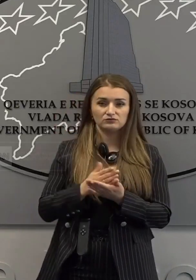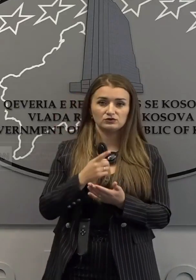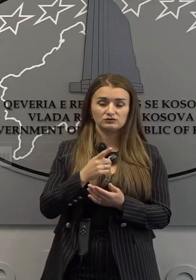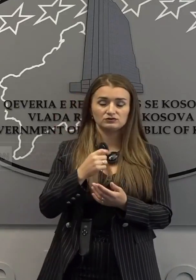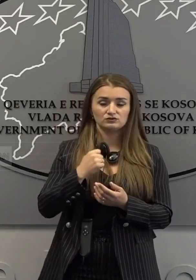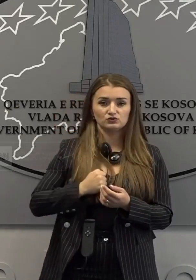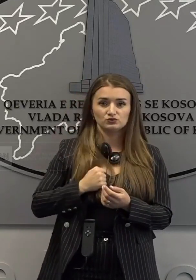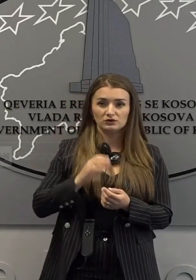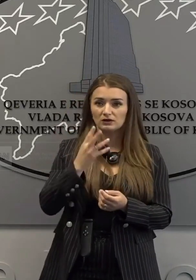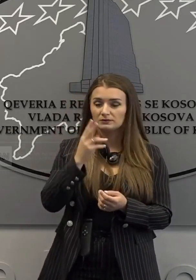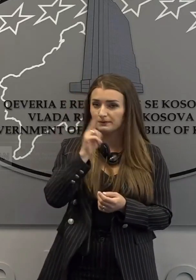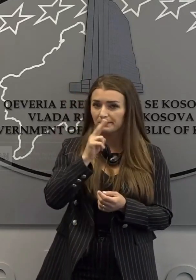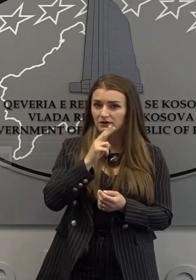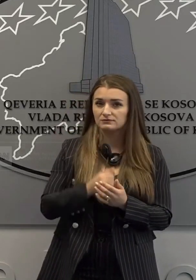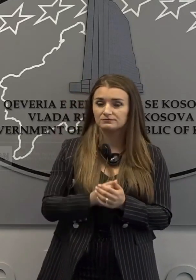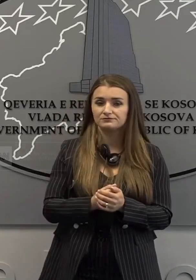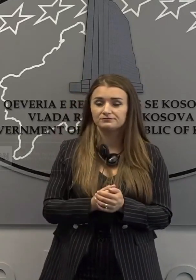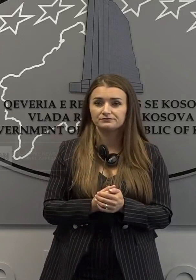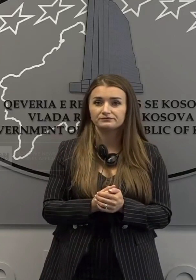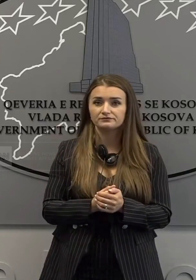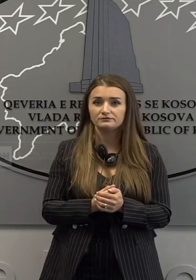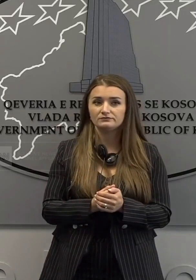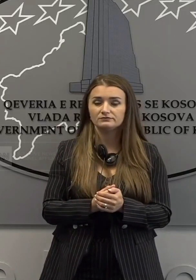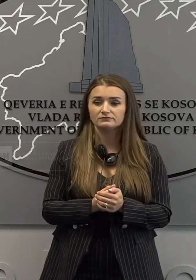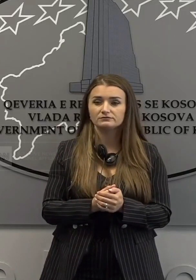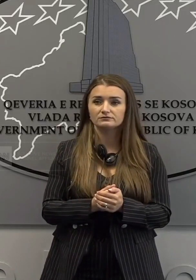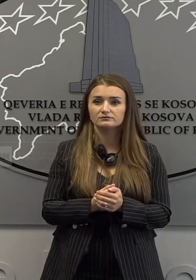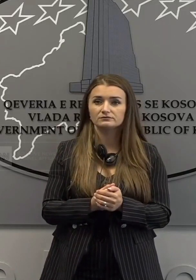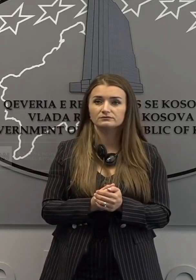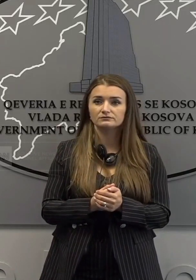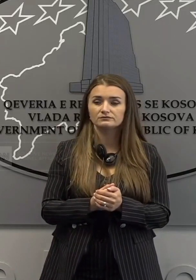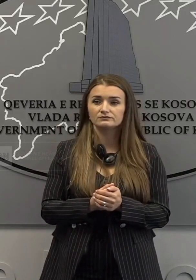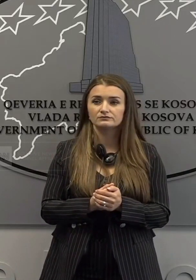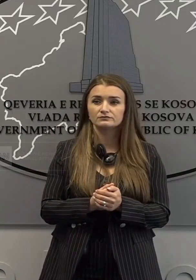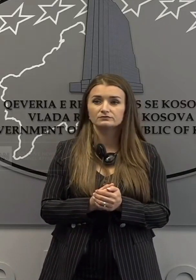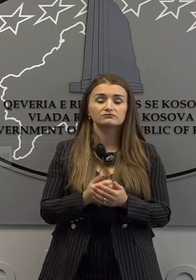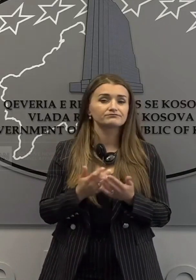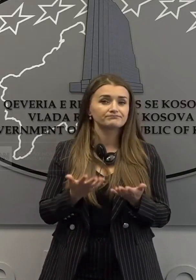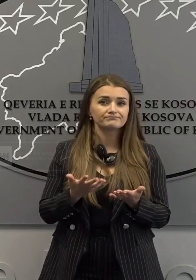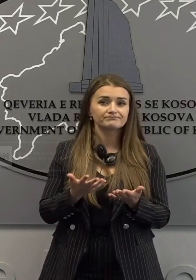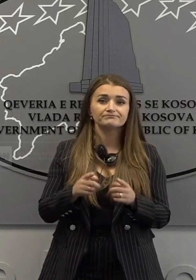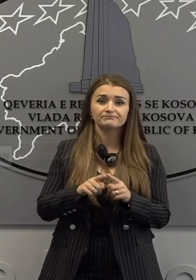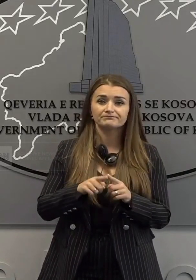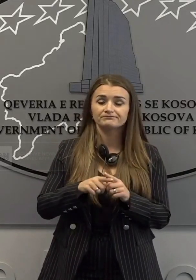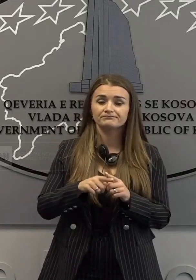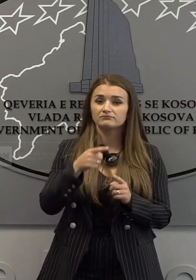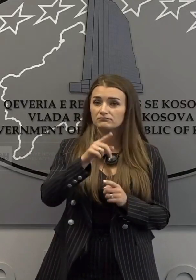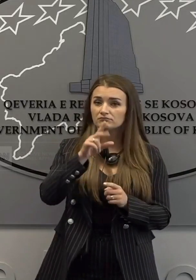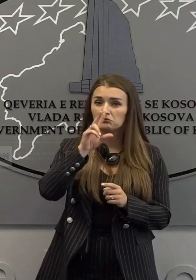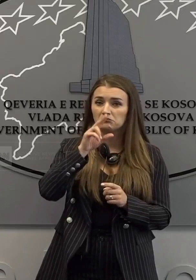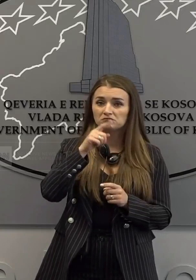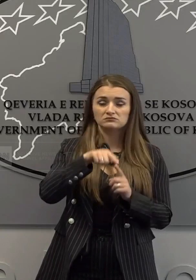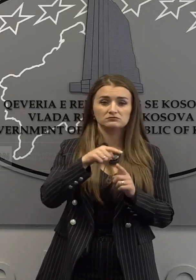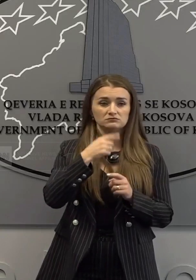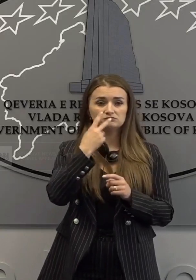prillit në kazermën Vasa Sharapović në Beograd. Pra atje nuk ka as polici, realisht as prokurori